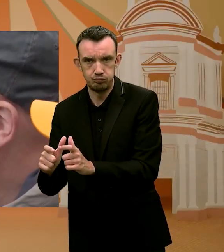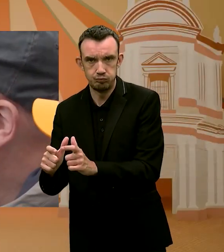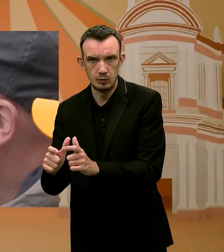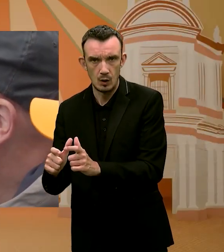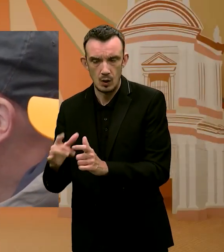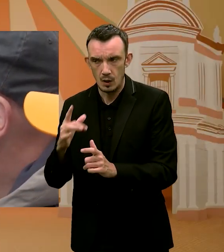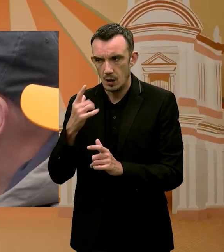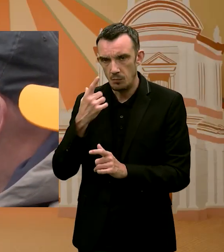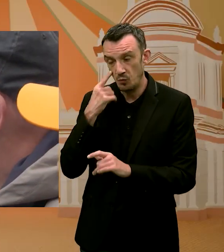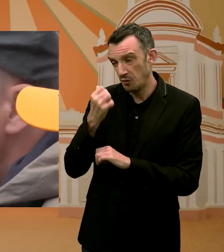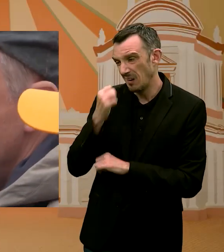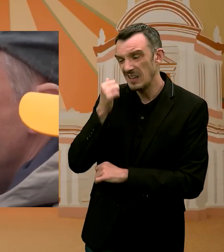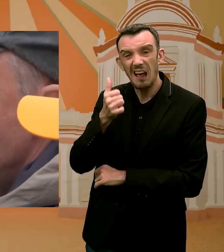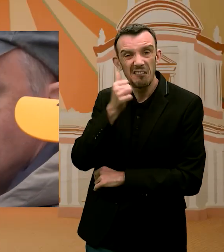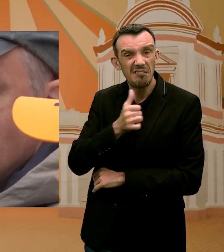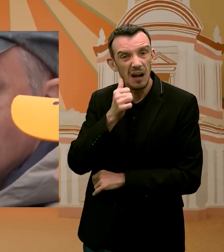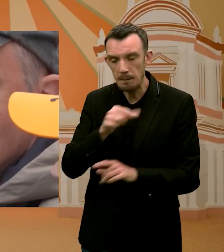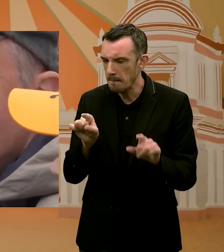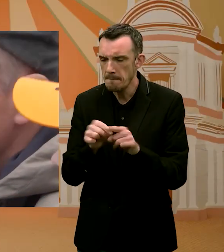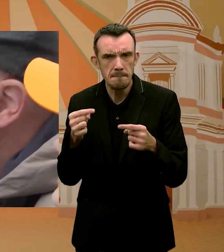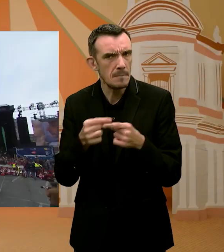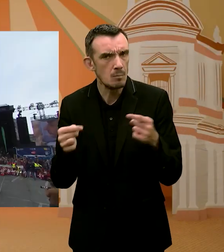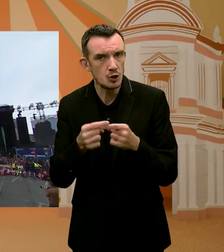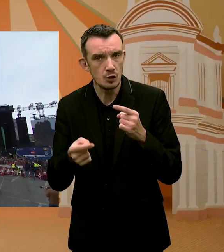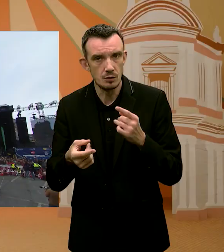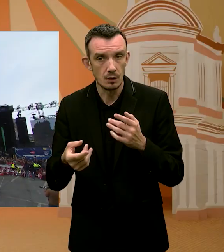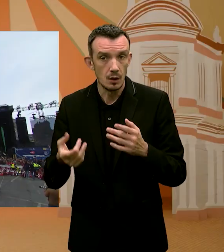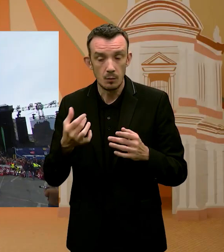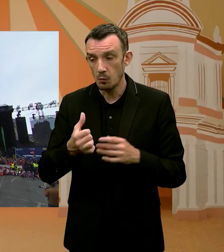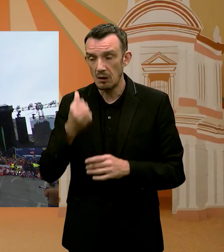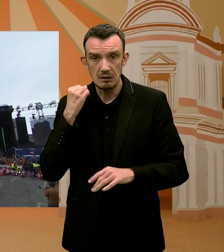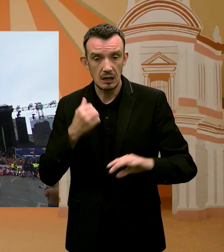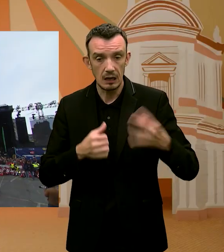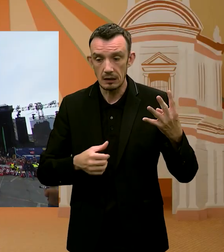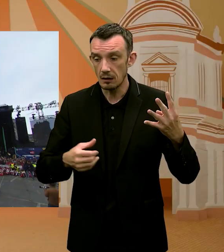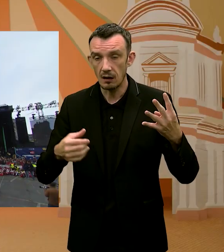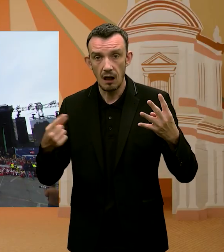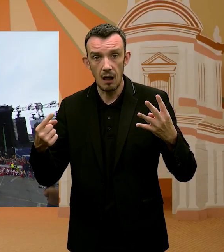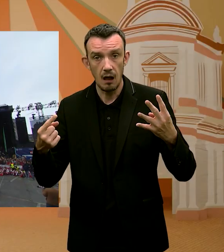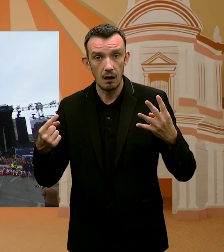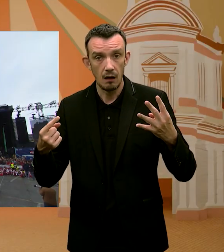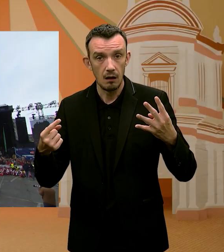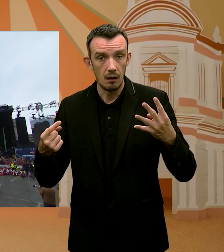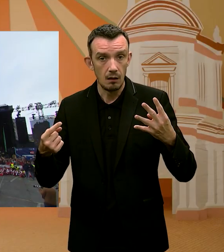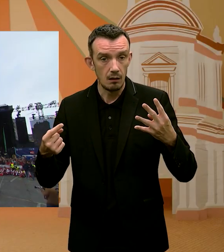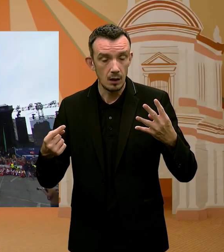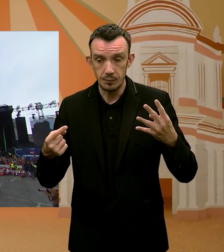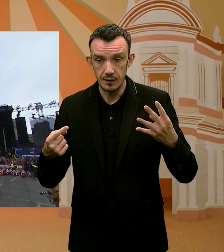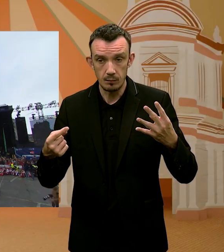parfois rien dire, puisque de 1 contre 4 à un moment, on s'est retrouvé à 1 contre 2 avec Lucie Grognard qui a fait le show hier. Nous avions vraiment comme technique de